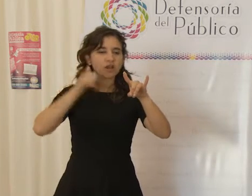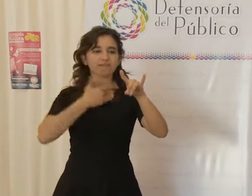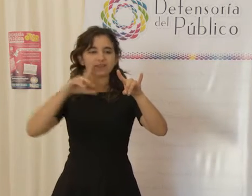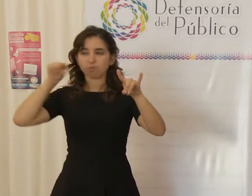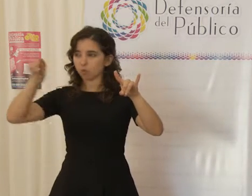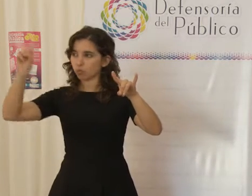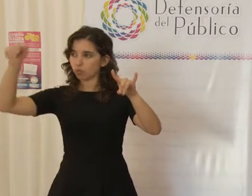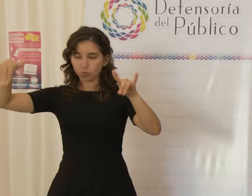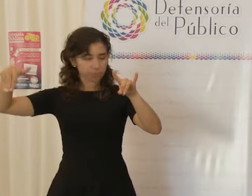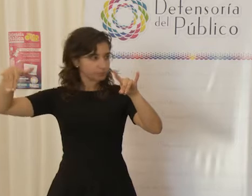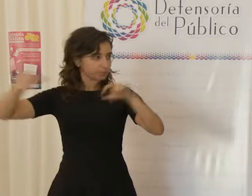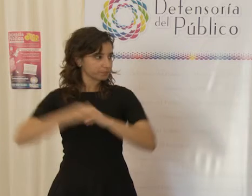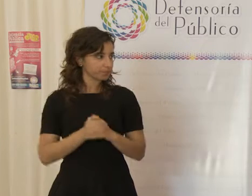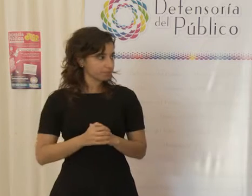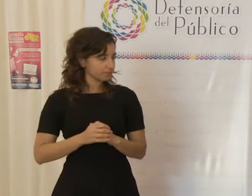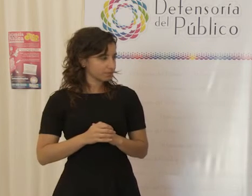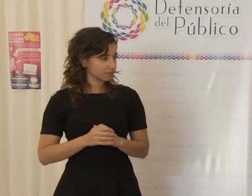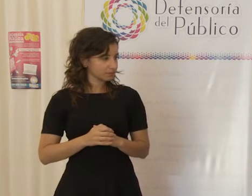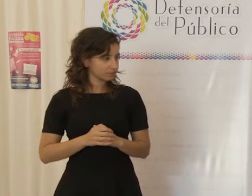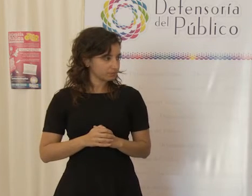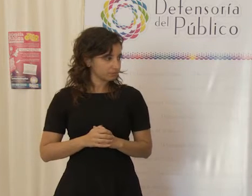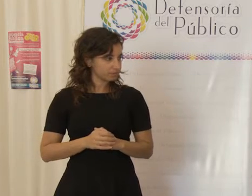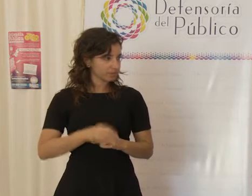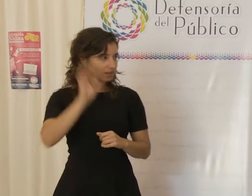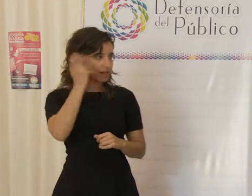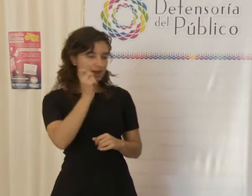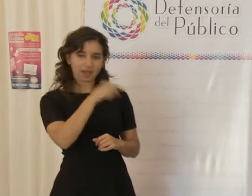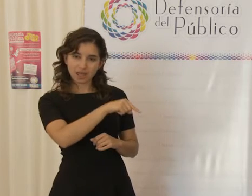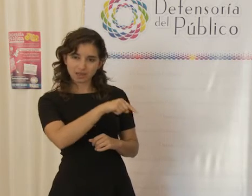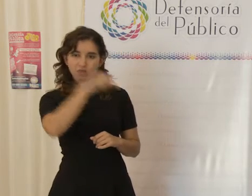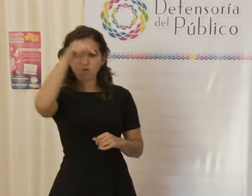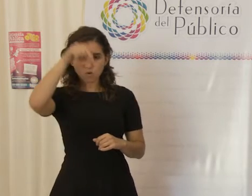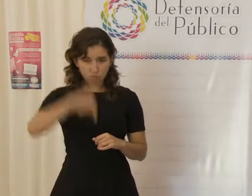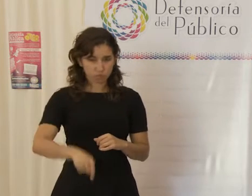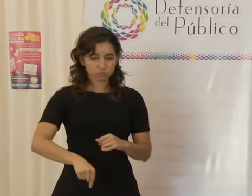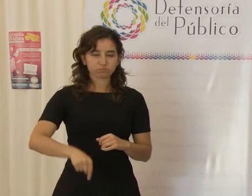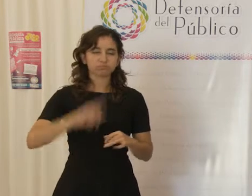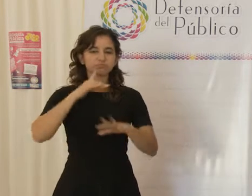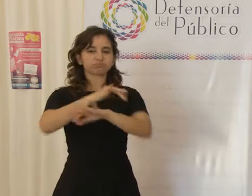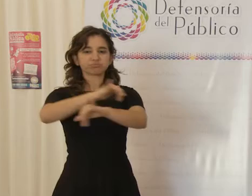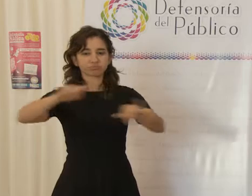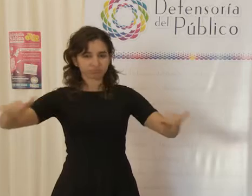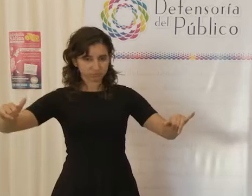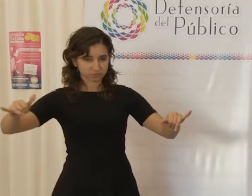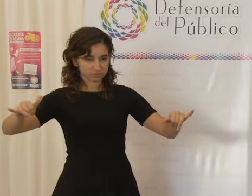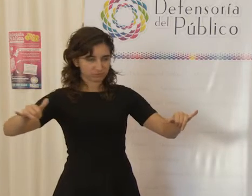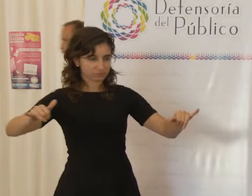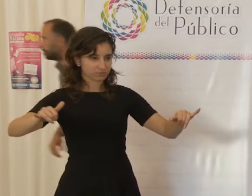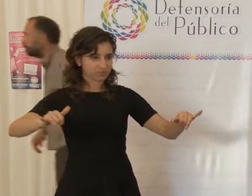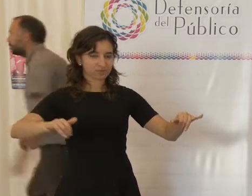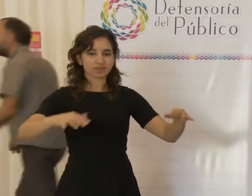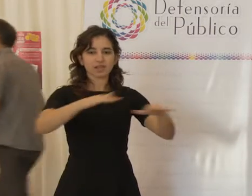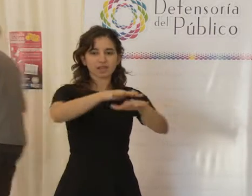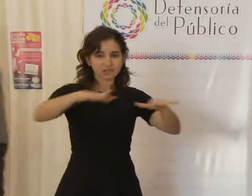com y la radio que salió en vivo invitamos a chicos que eran de la escuela de